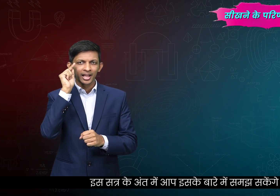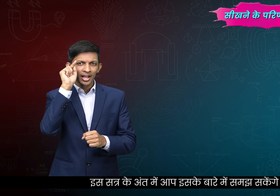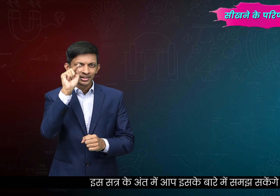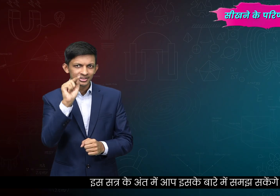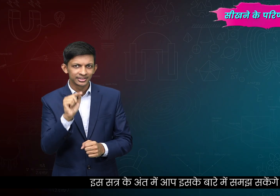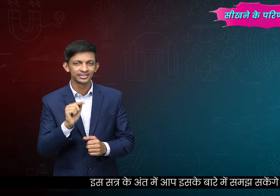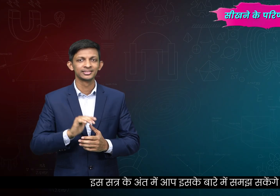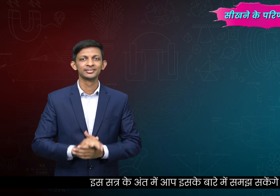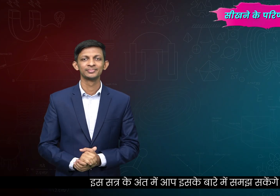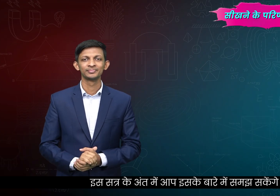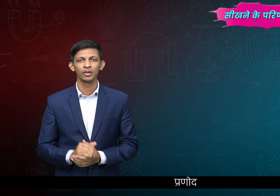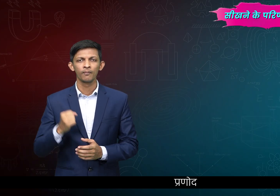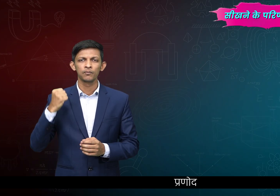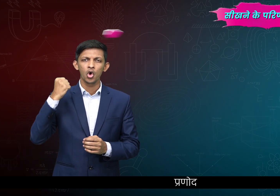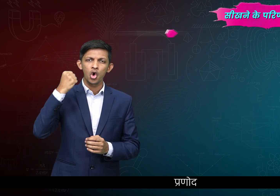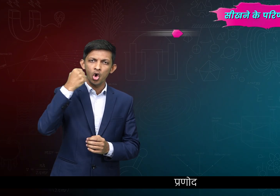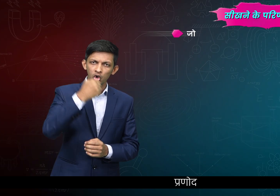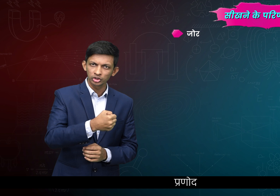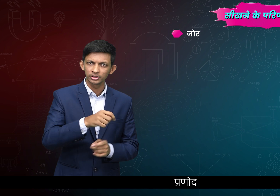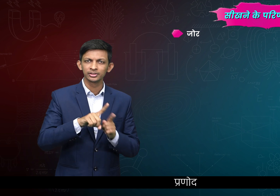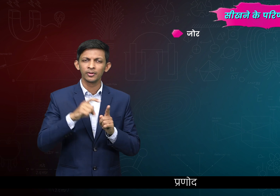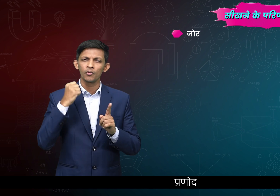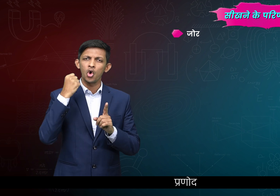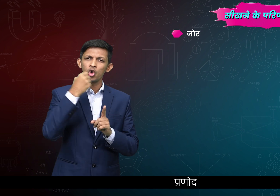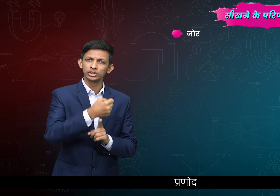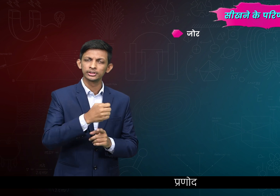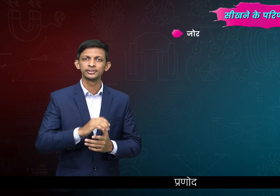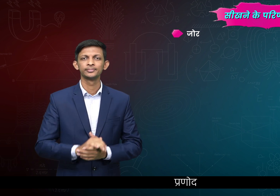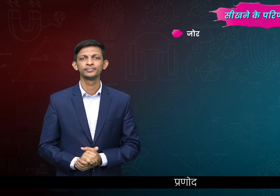बारे में समझ सकेंगे। प्रणोद,